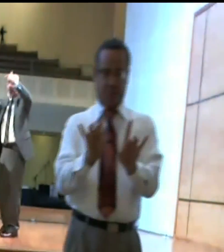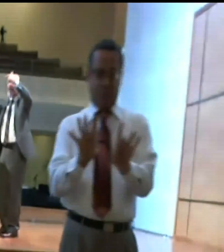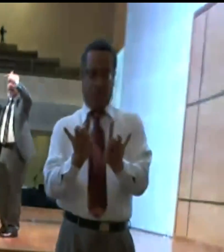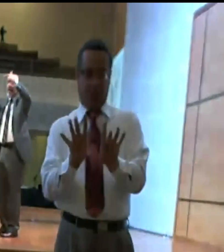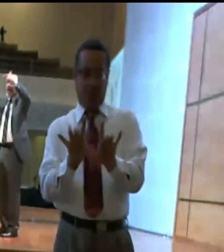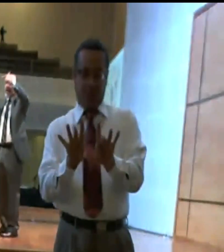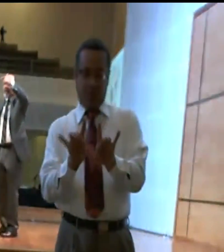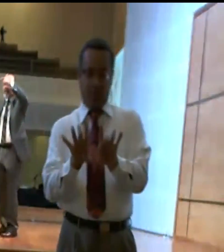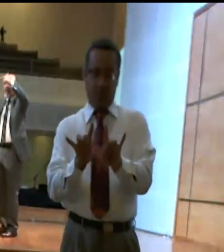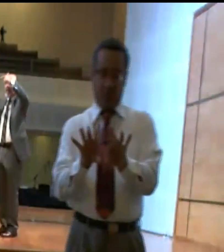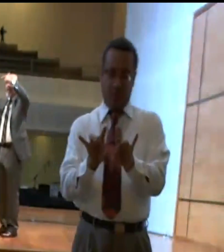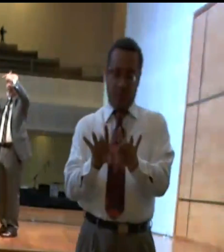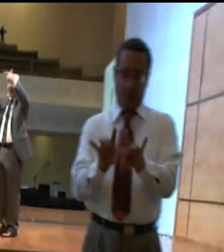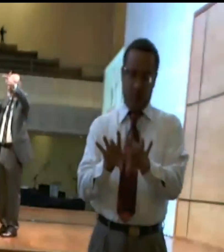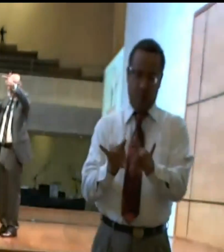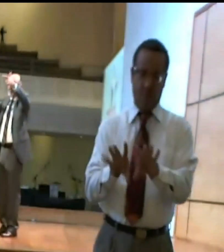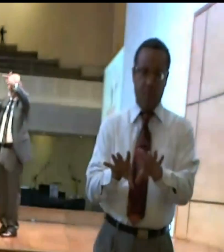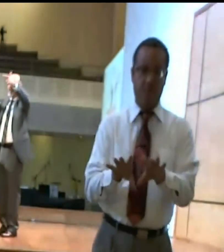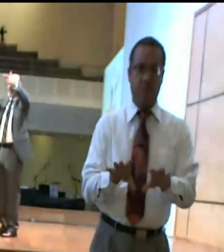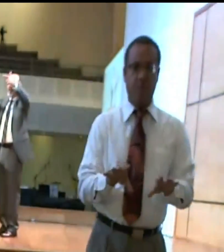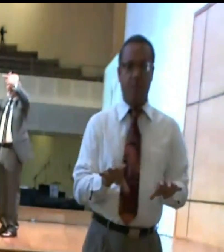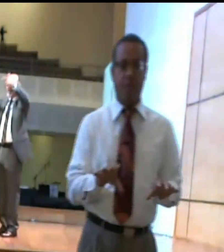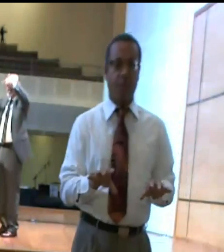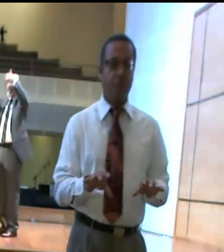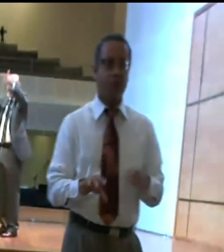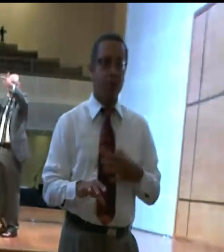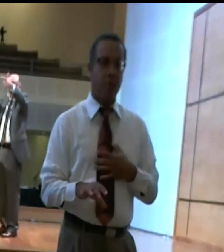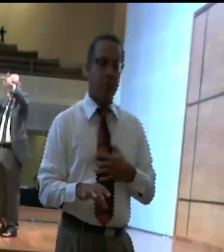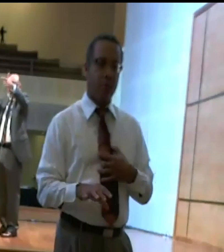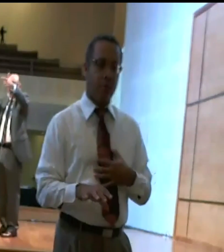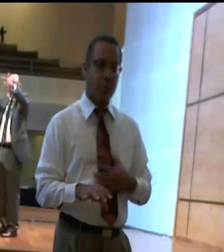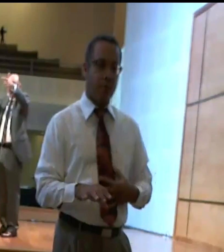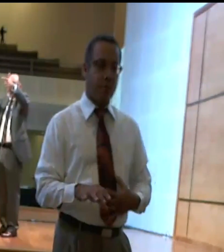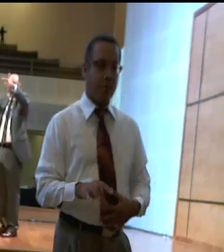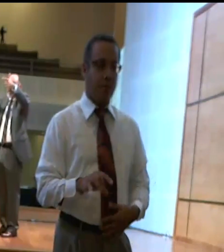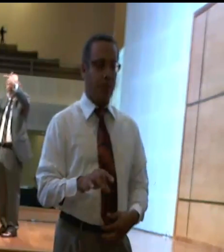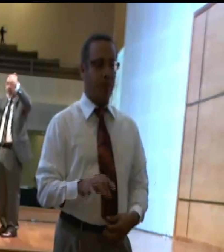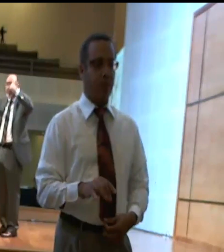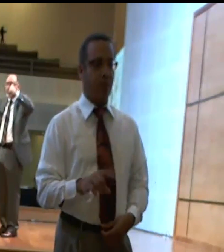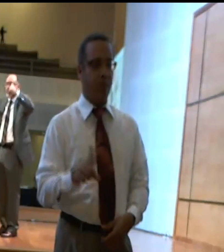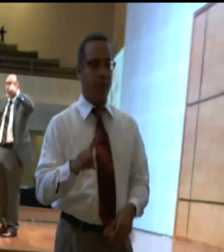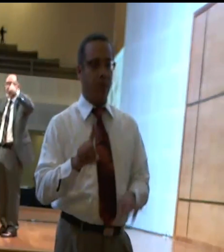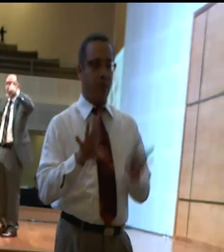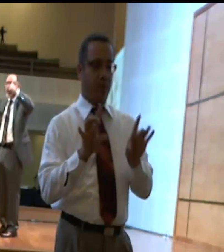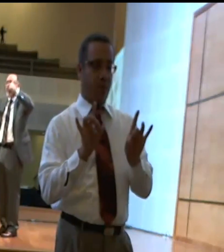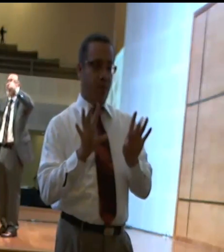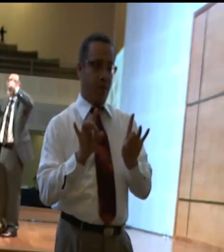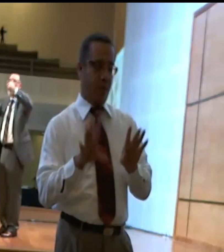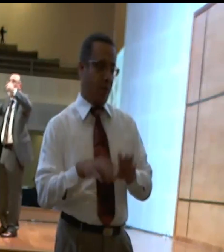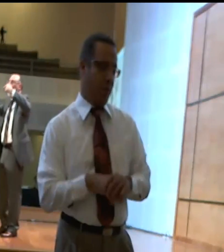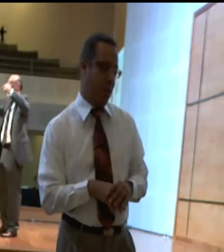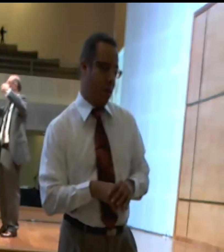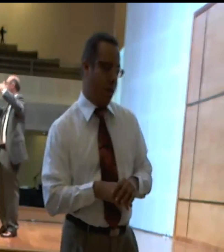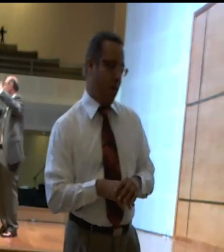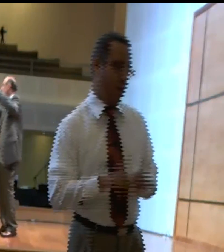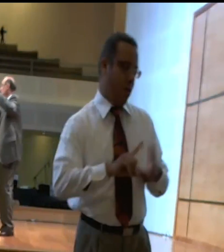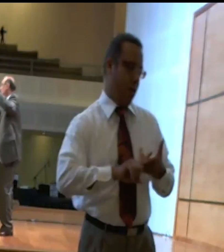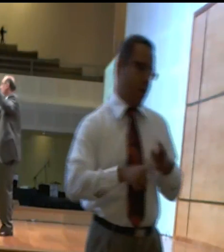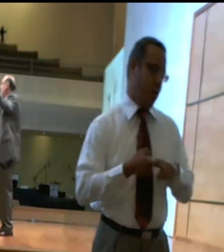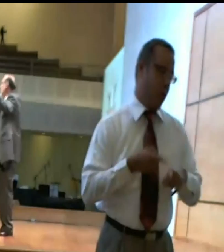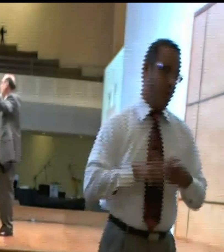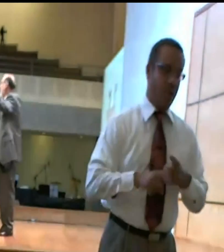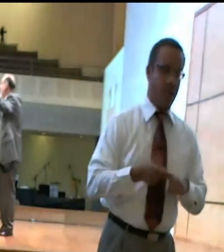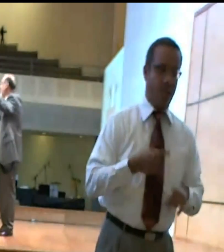sí, pero el enemigo de mi enemigo después resulta ser mi amigo. O sea,